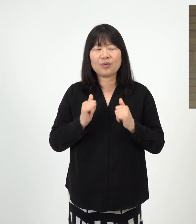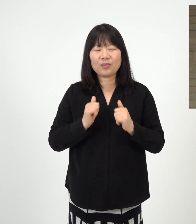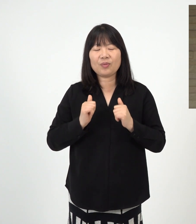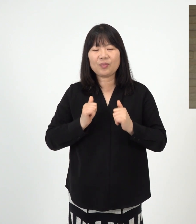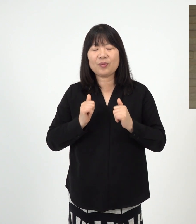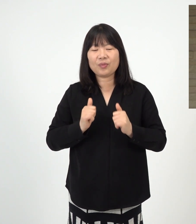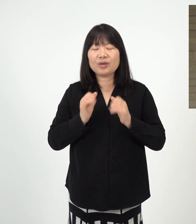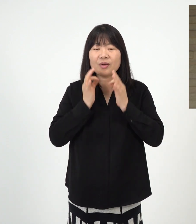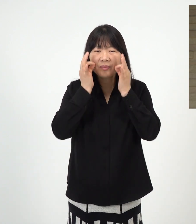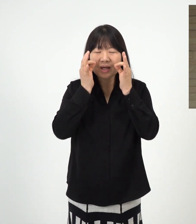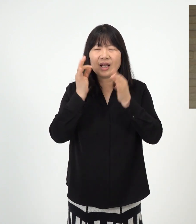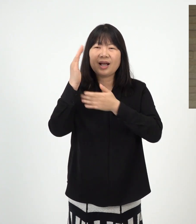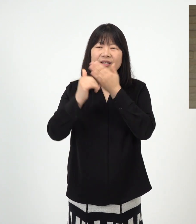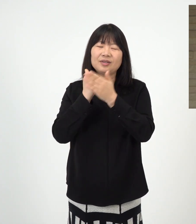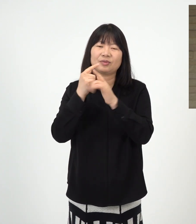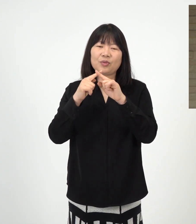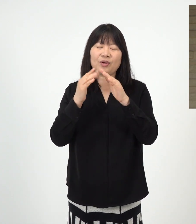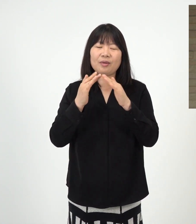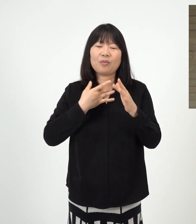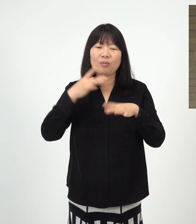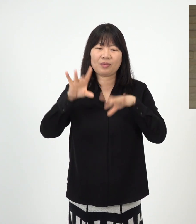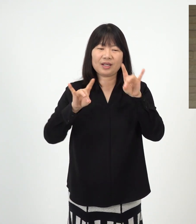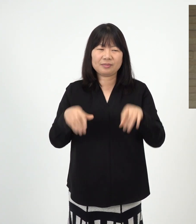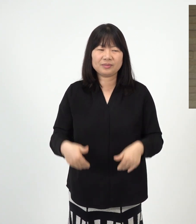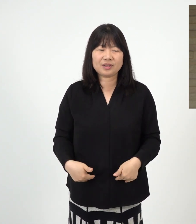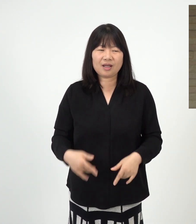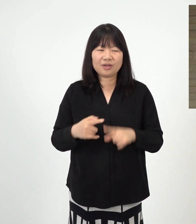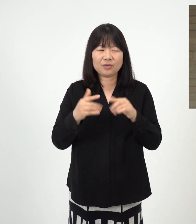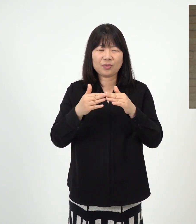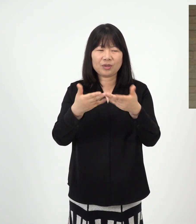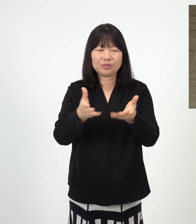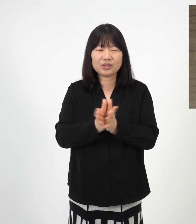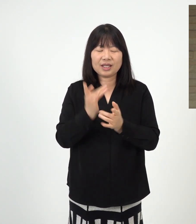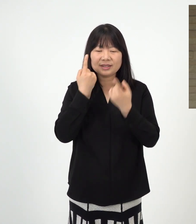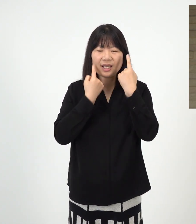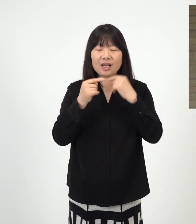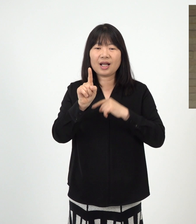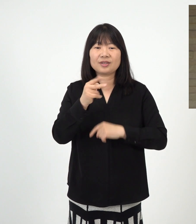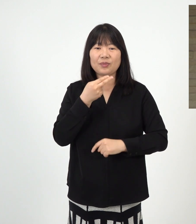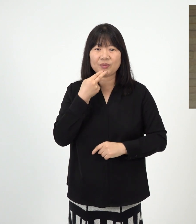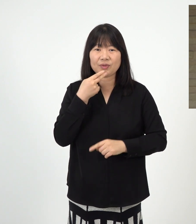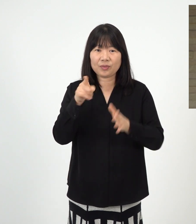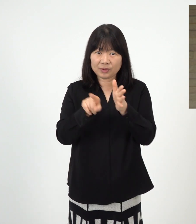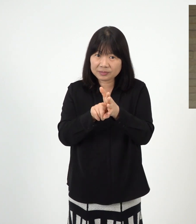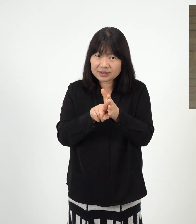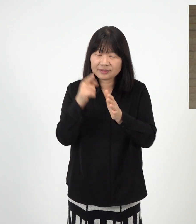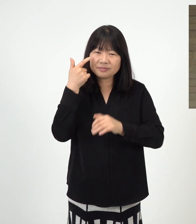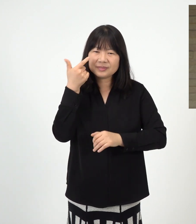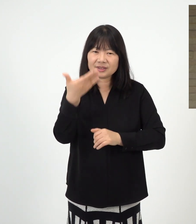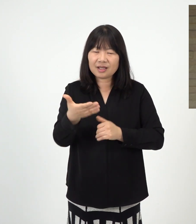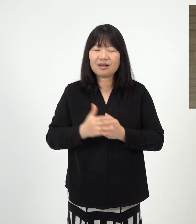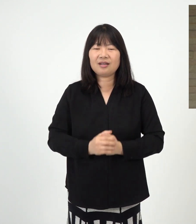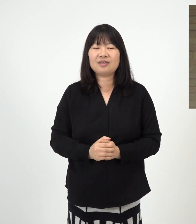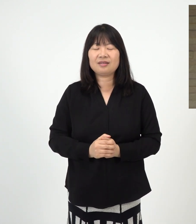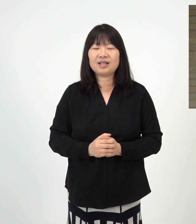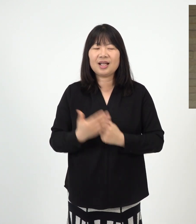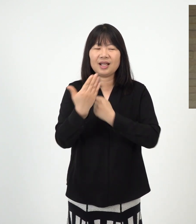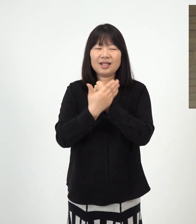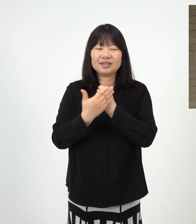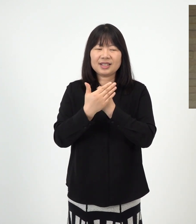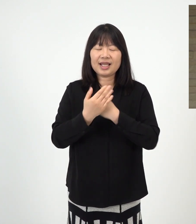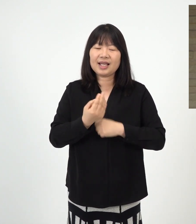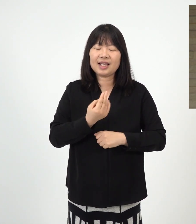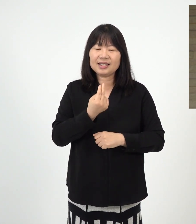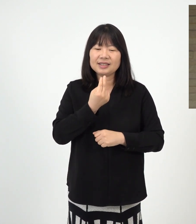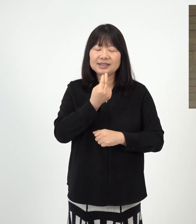목마른 교회가 돼야 돼요. 그래야 교회 공동체는 상하지 않습니다. 믿습니까? 그 은혜의